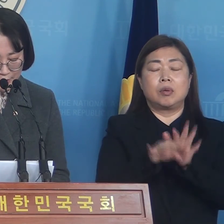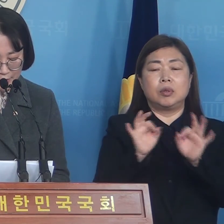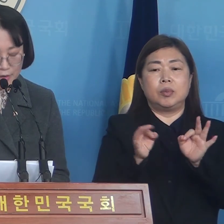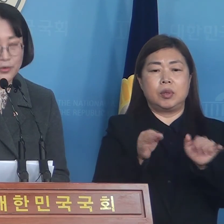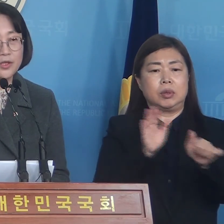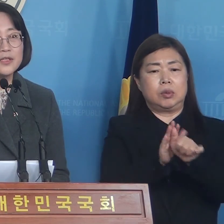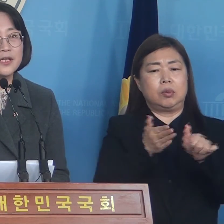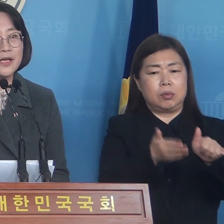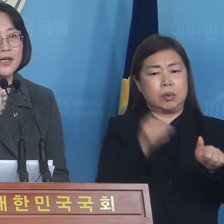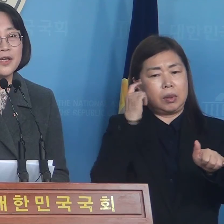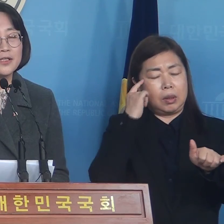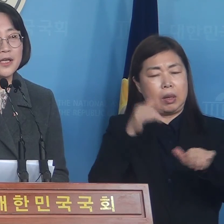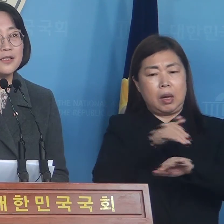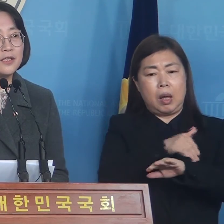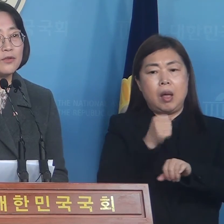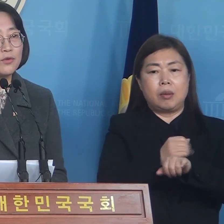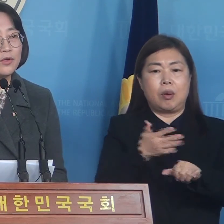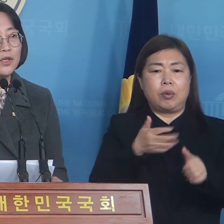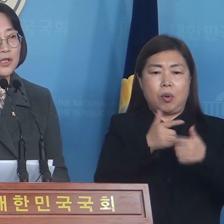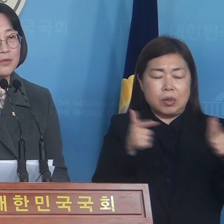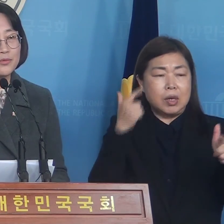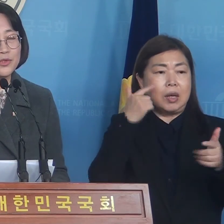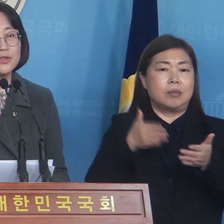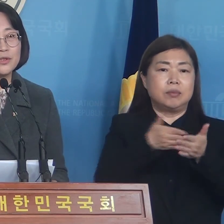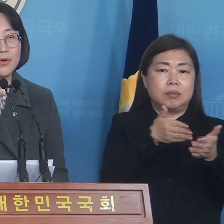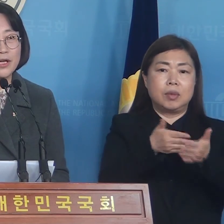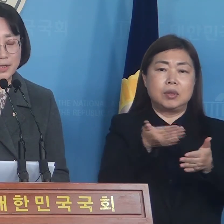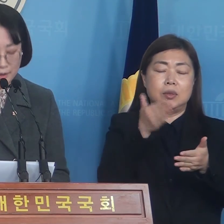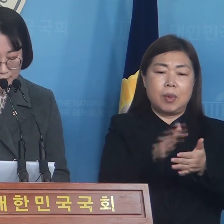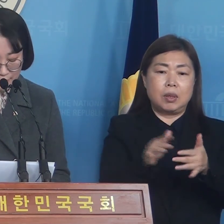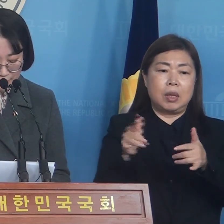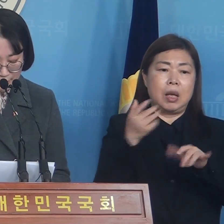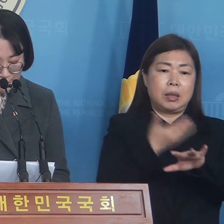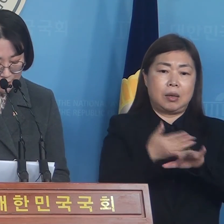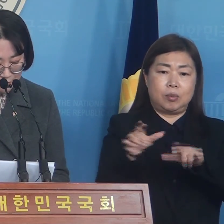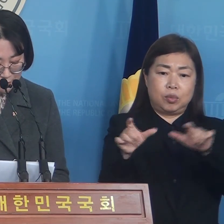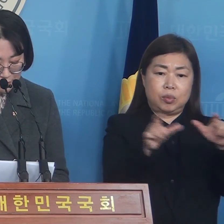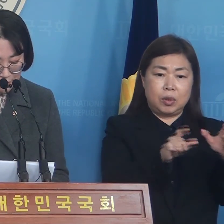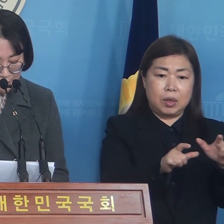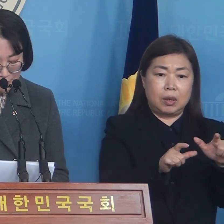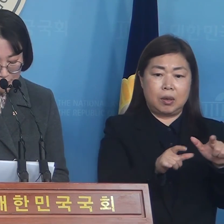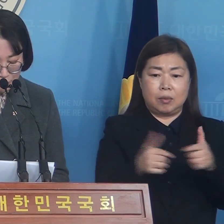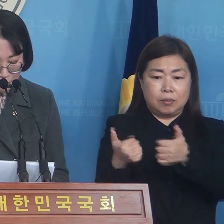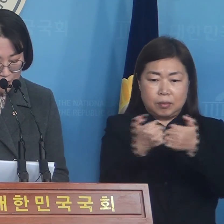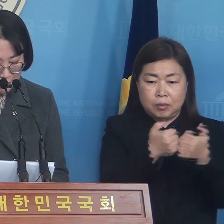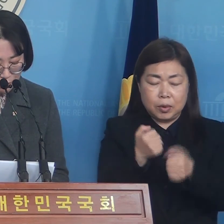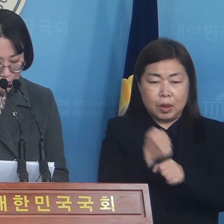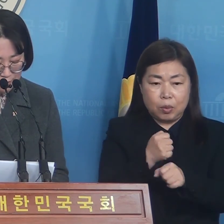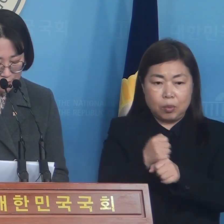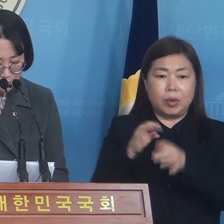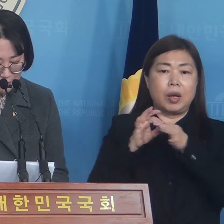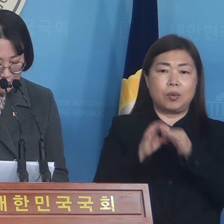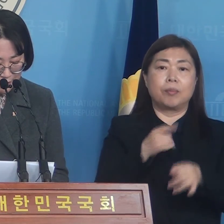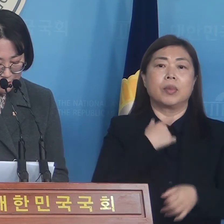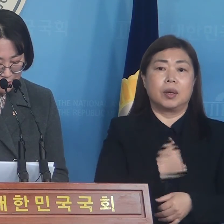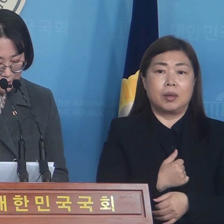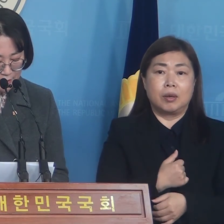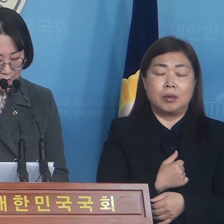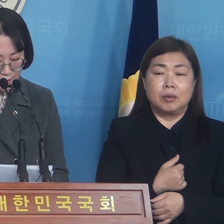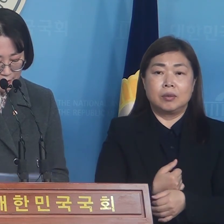지원에 나서야 한다고 여러 차례 제안을 했고 각 부처들과 상임 논의를